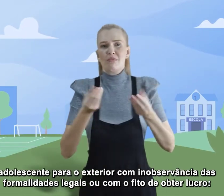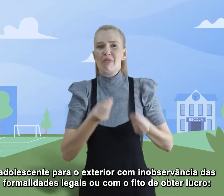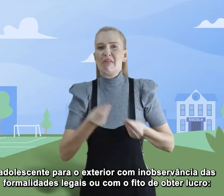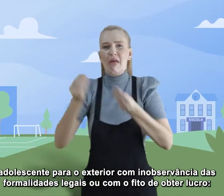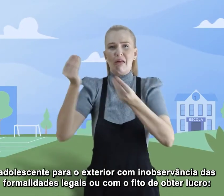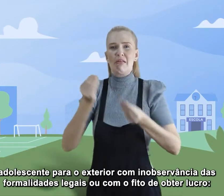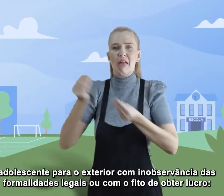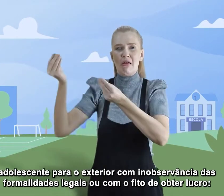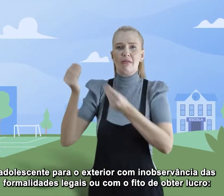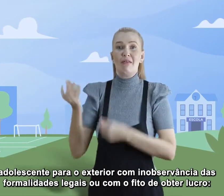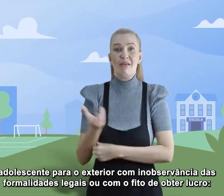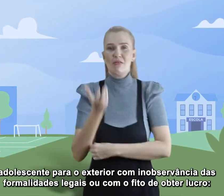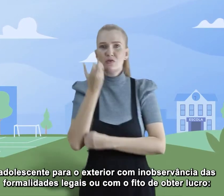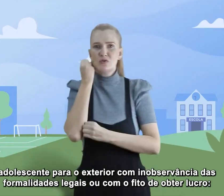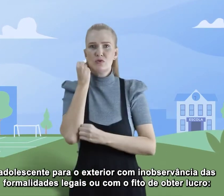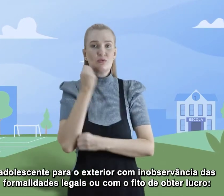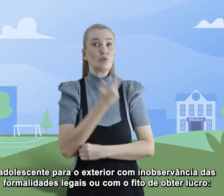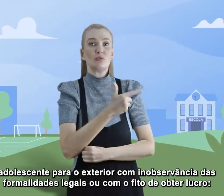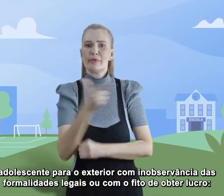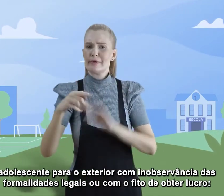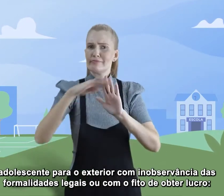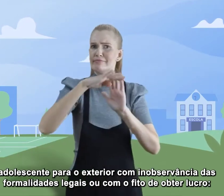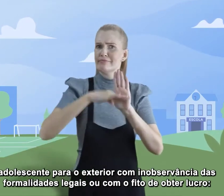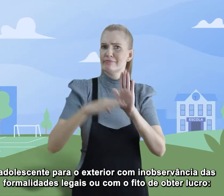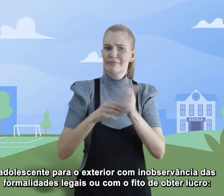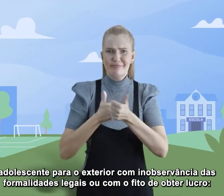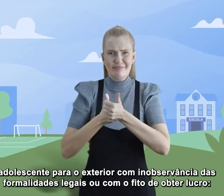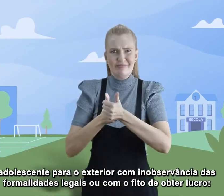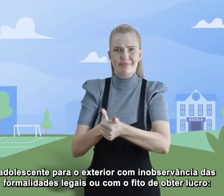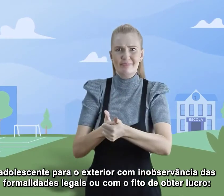formalidades legais ou com o fito de obter lucro.